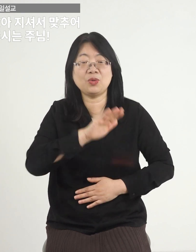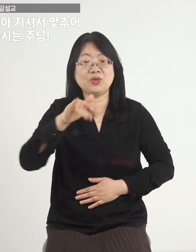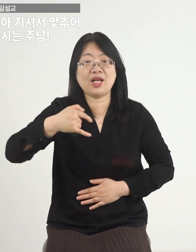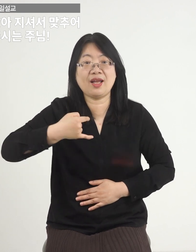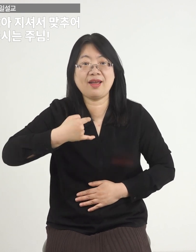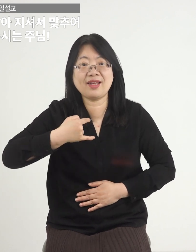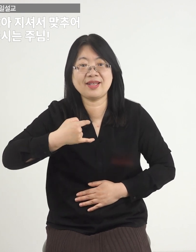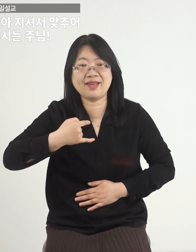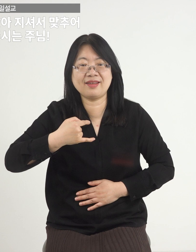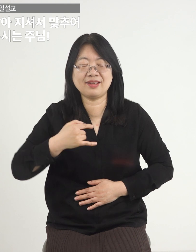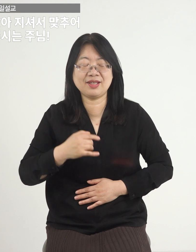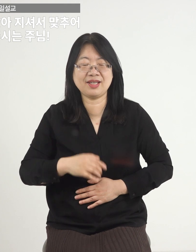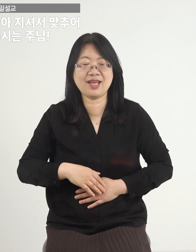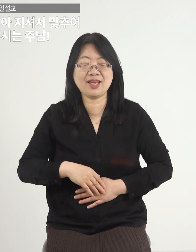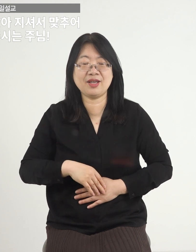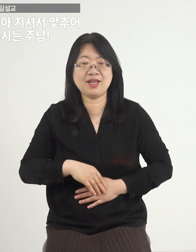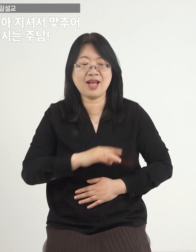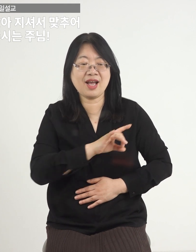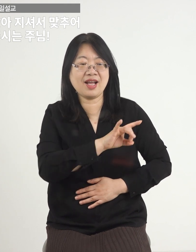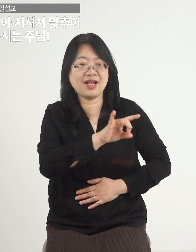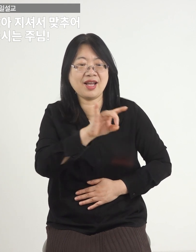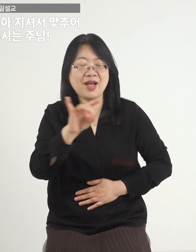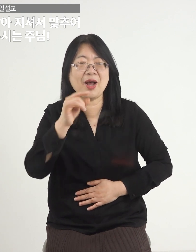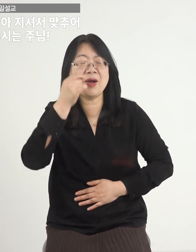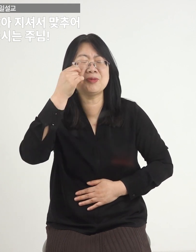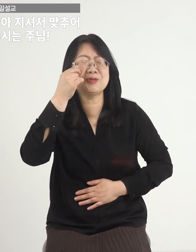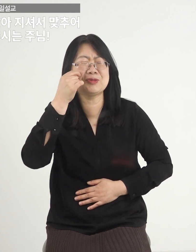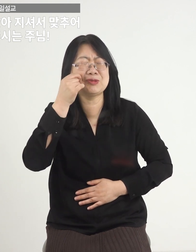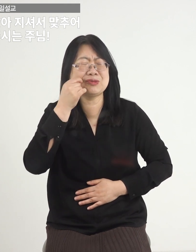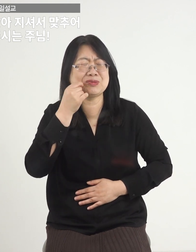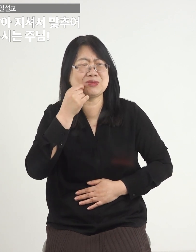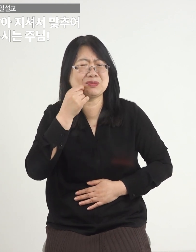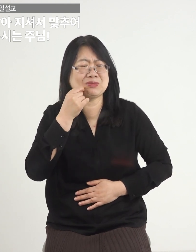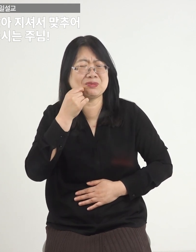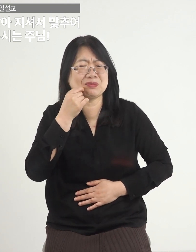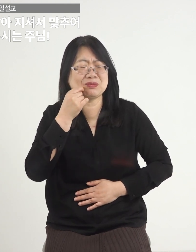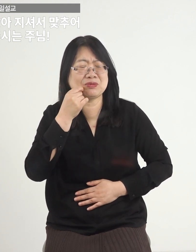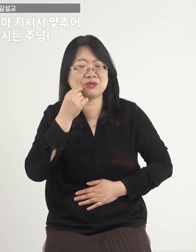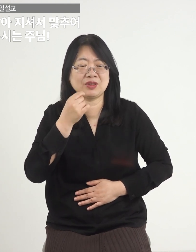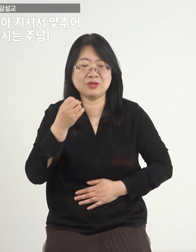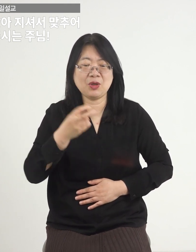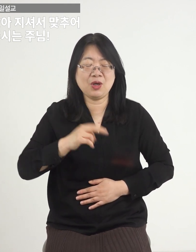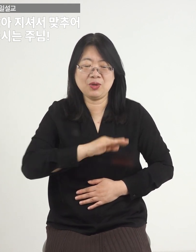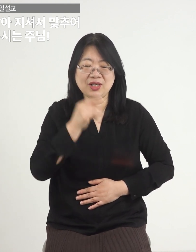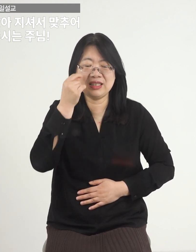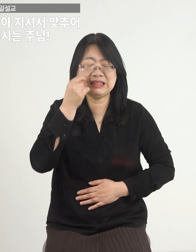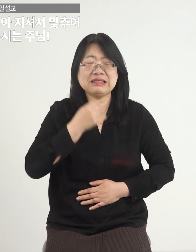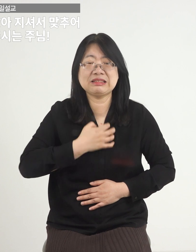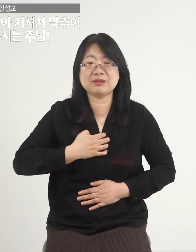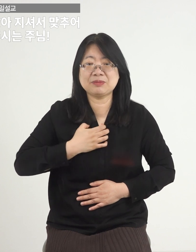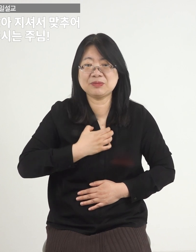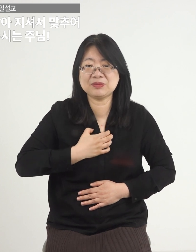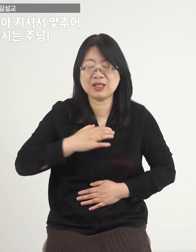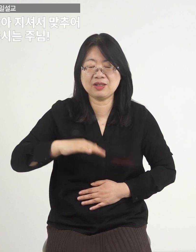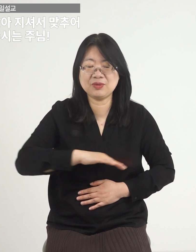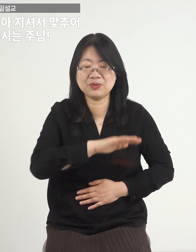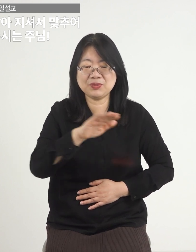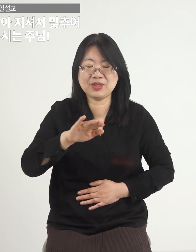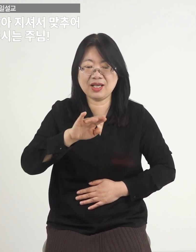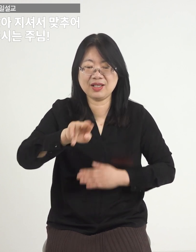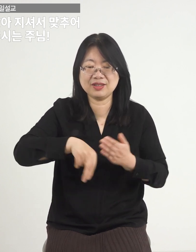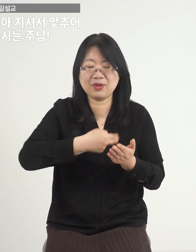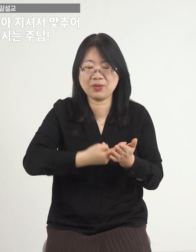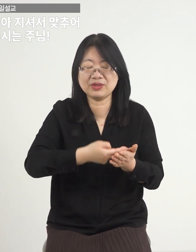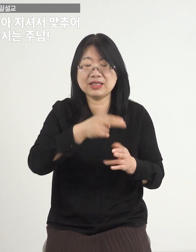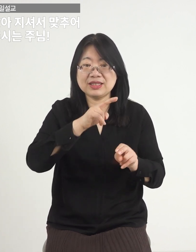우리에게 일일이 눈물 자국에 우리의 슬픔에 우리의 넘어진